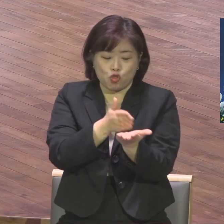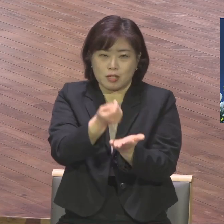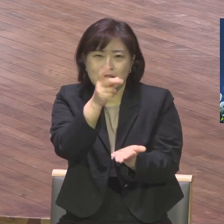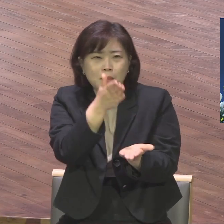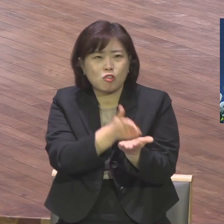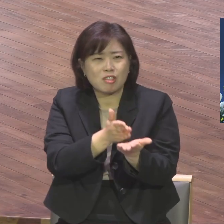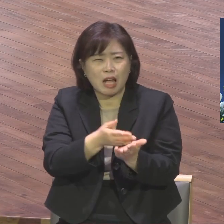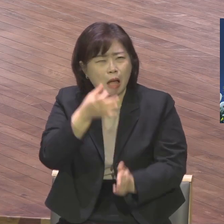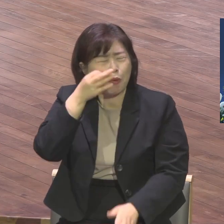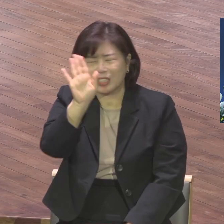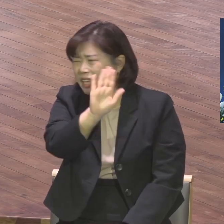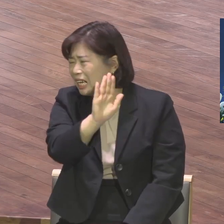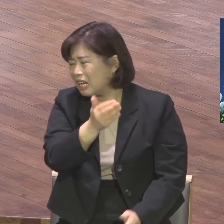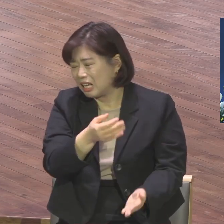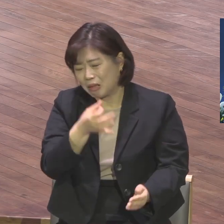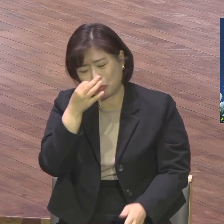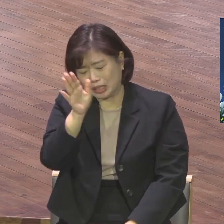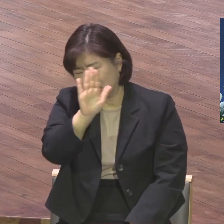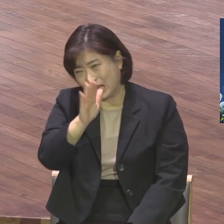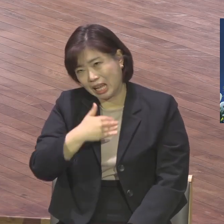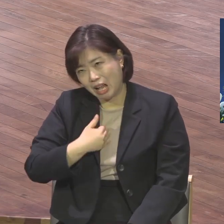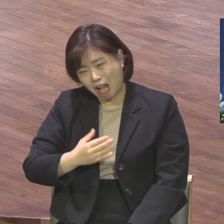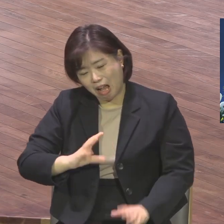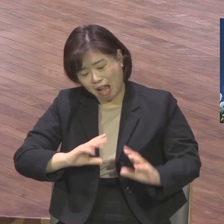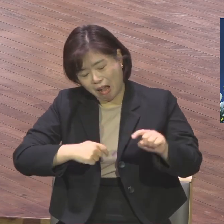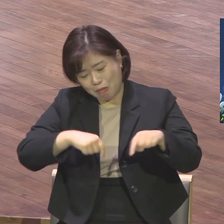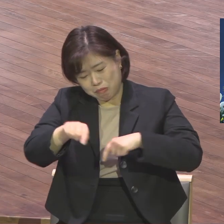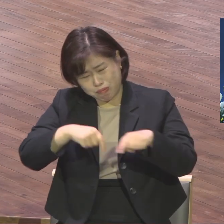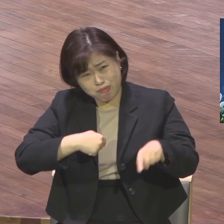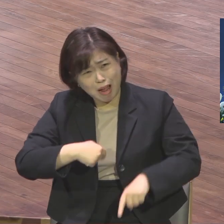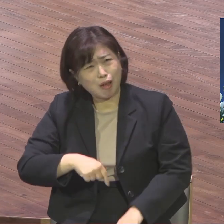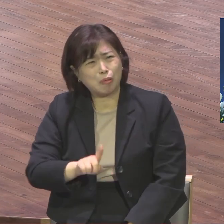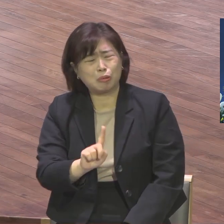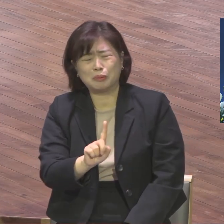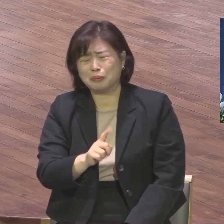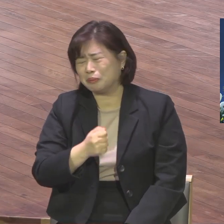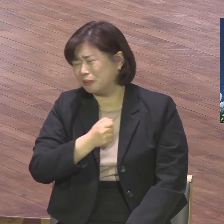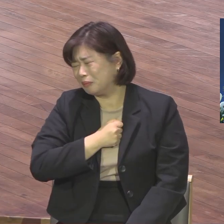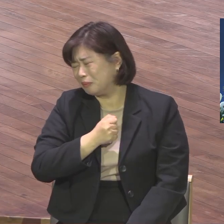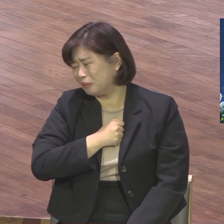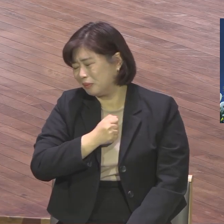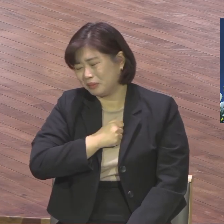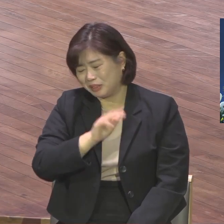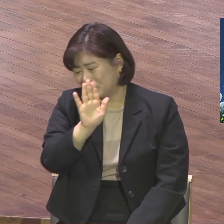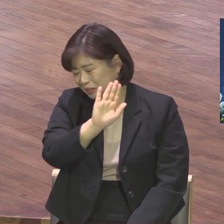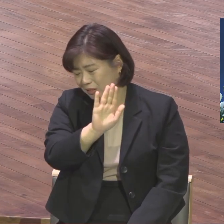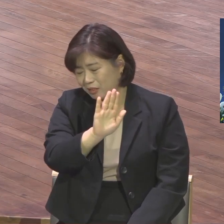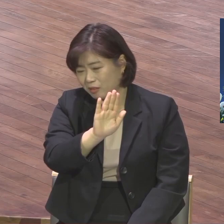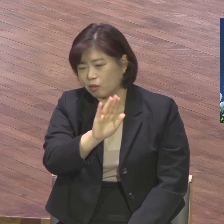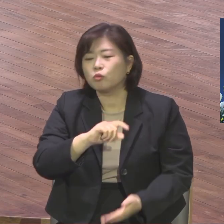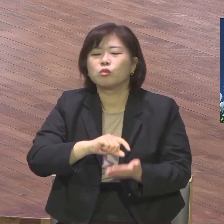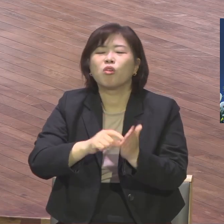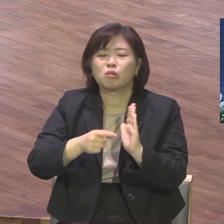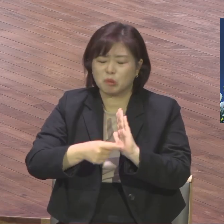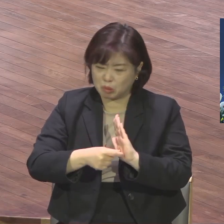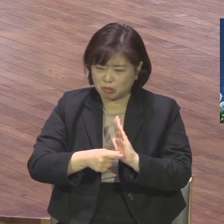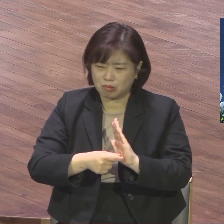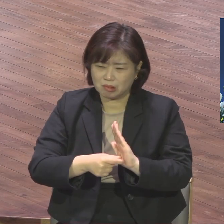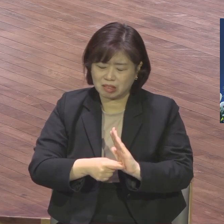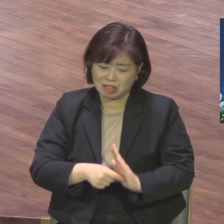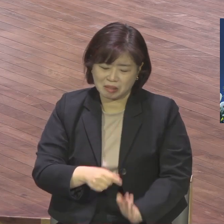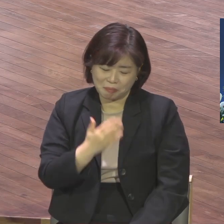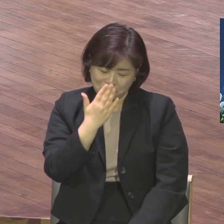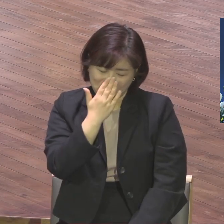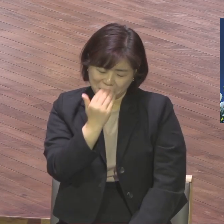본다 답답해서 그런 분들 많아요. 답답하지요. 당리 당락에 매몰되어